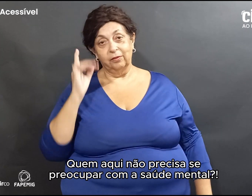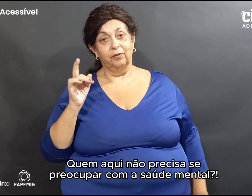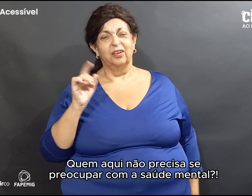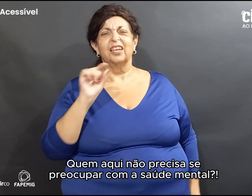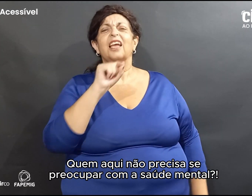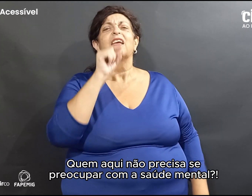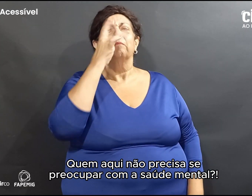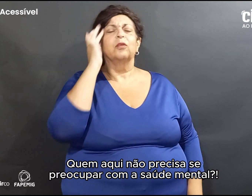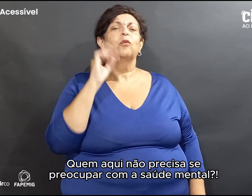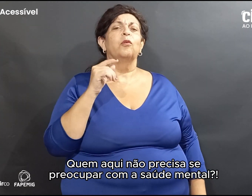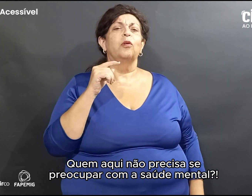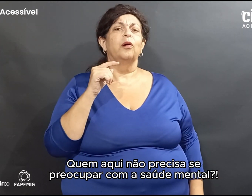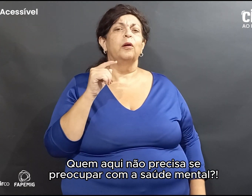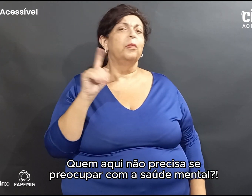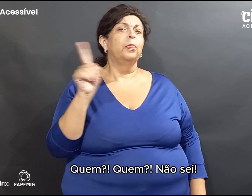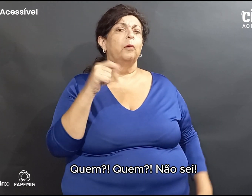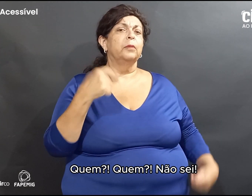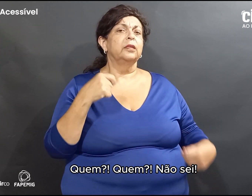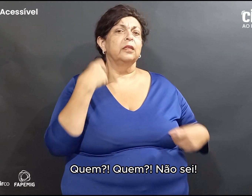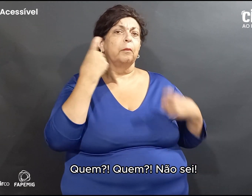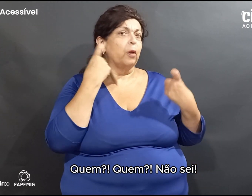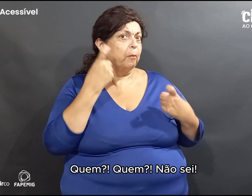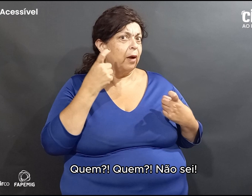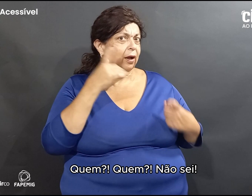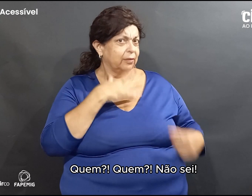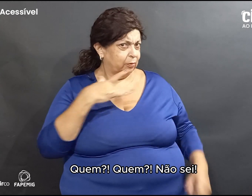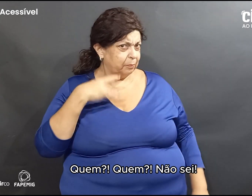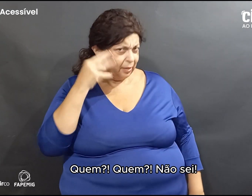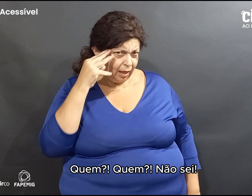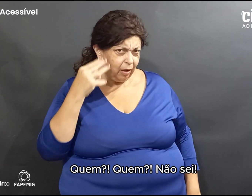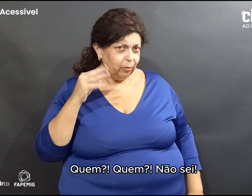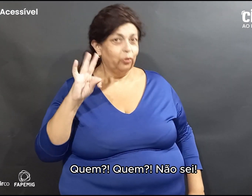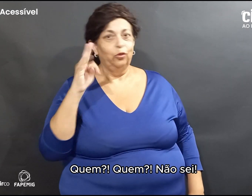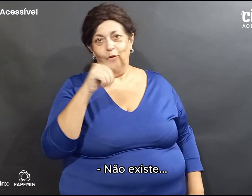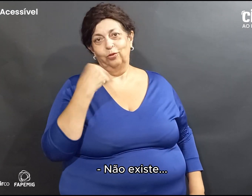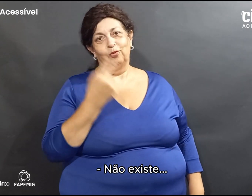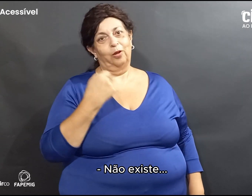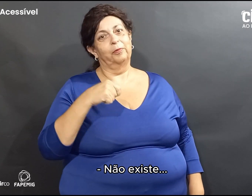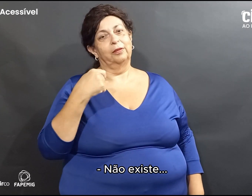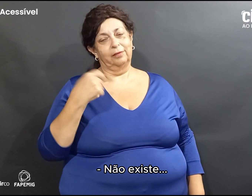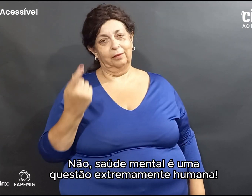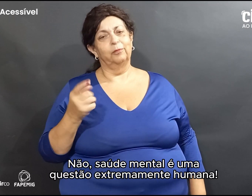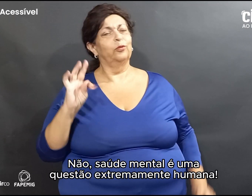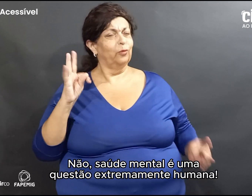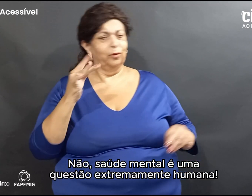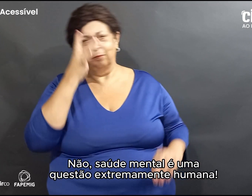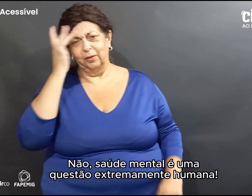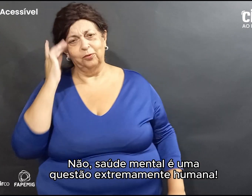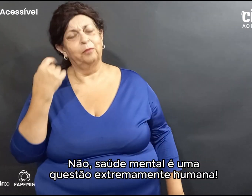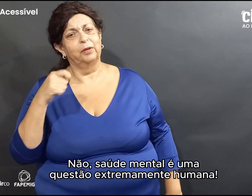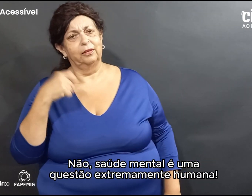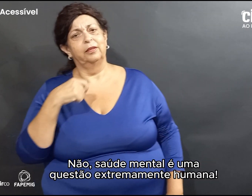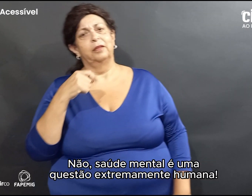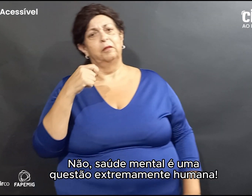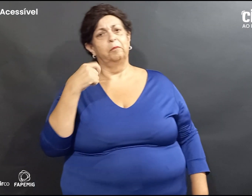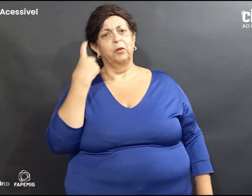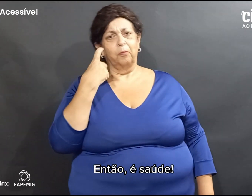não precisa se preocupar com a saúde mental? Quem? Não sei. Não existe. Não, saúde mental é uma questão extremamente humana. Então,